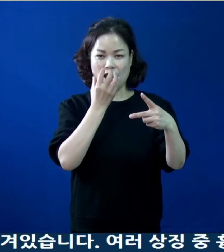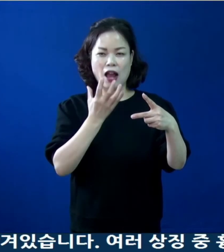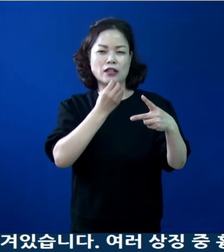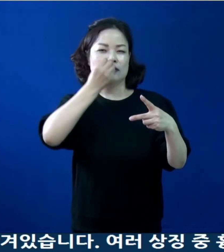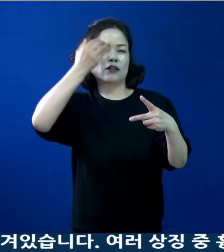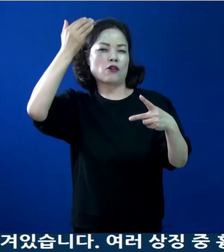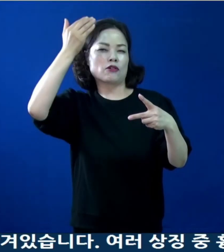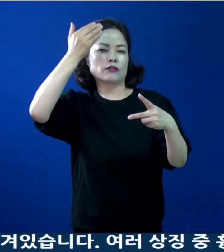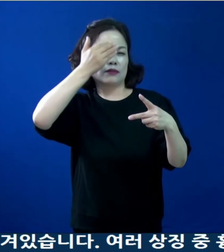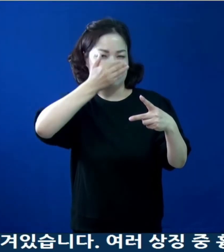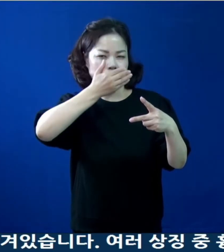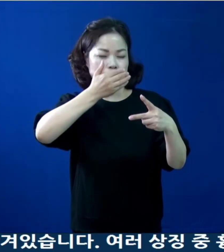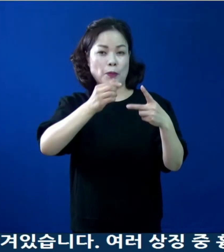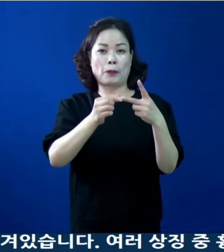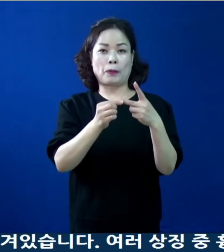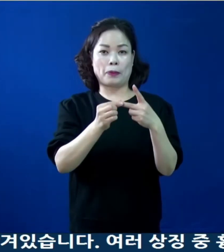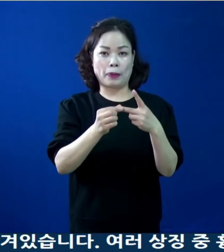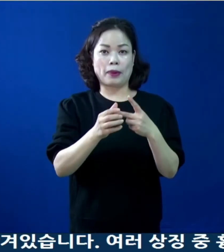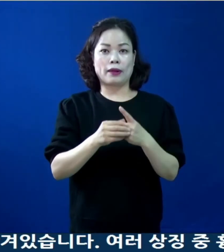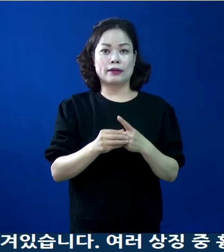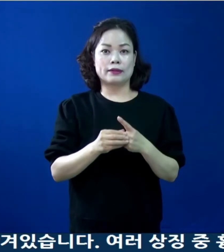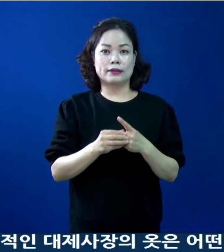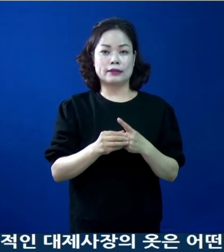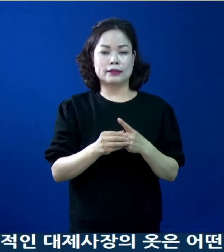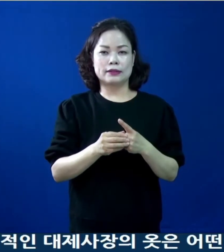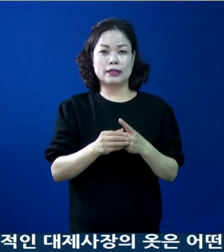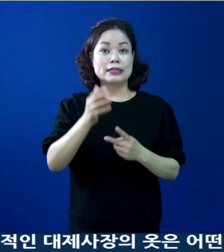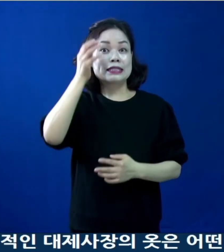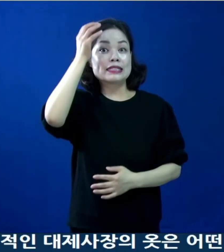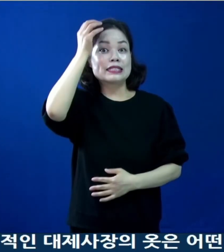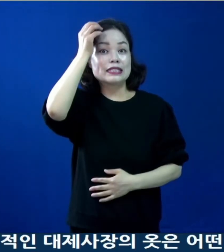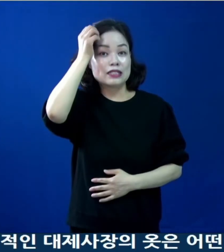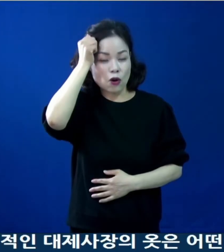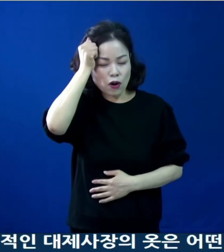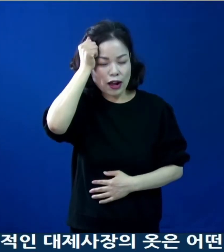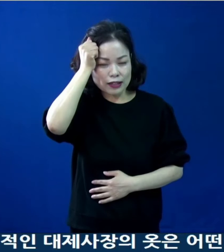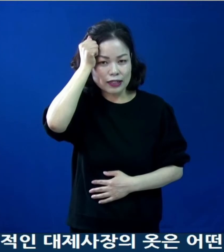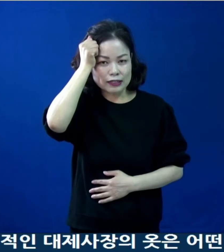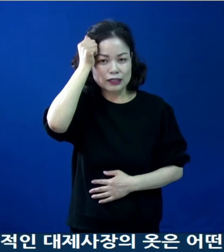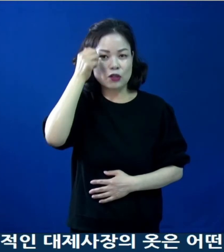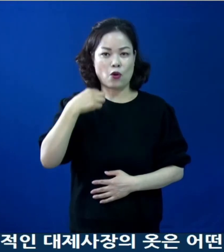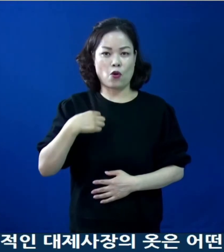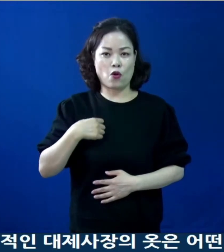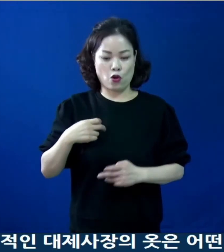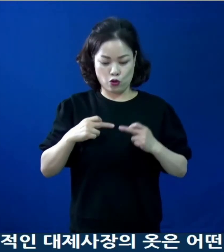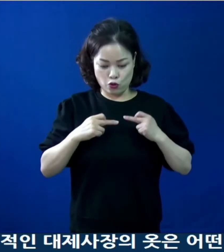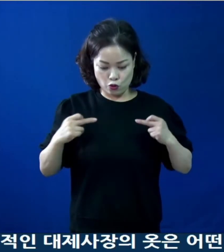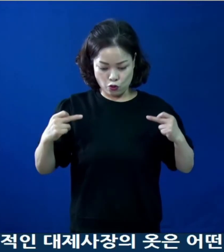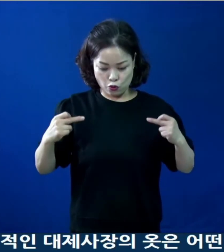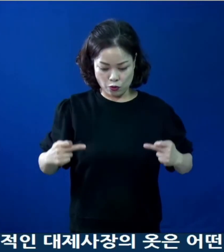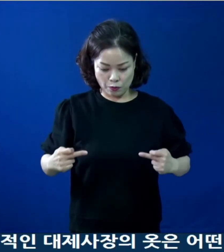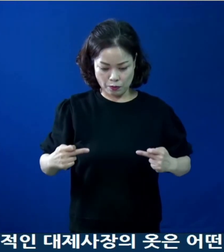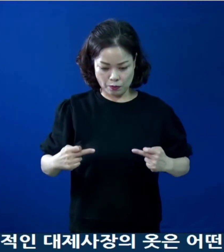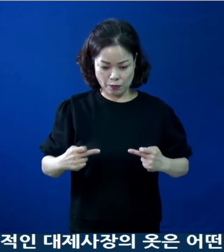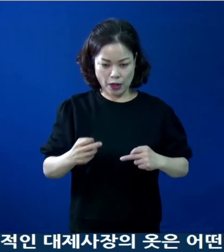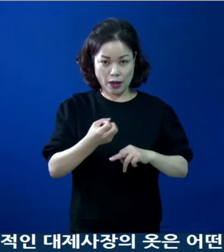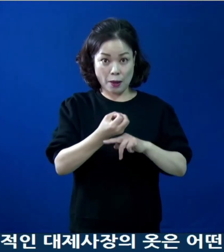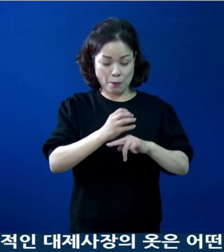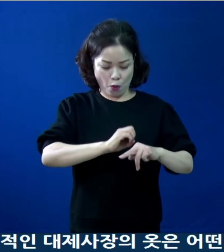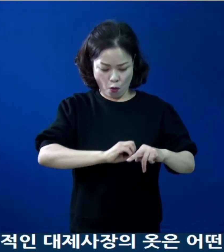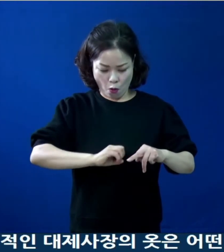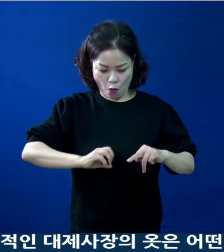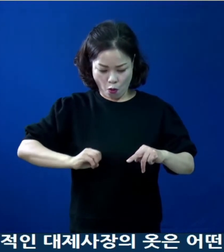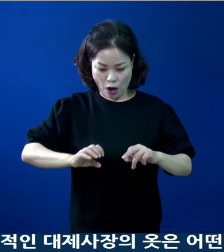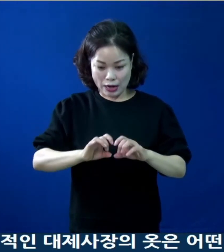위한 옷이다. 두 번째는 기억나게 하는 옷이다. 흉패의 보석에